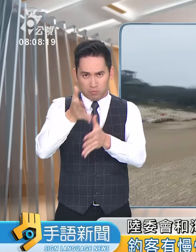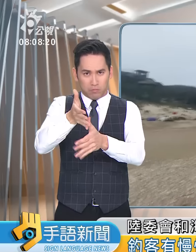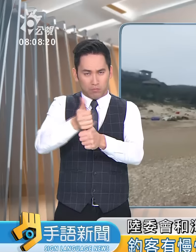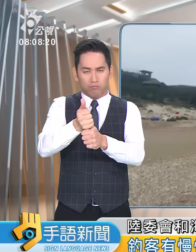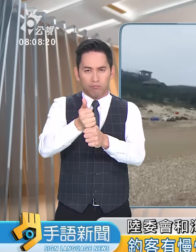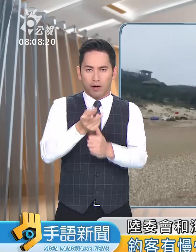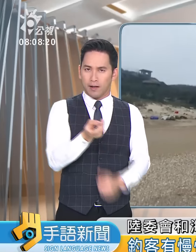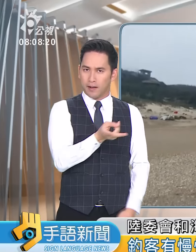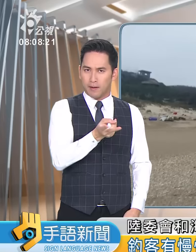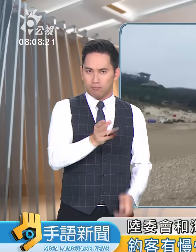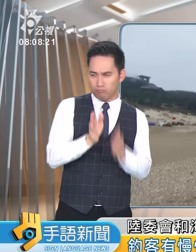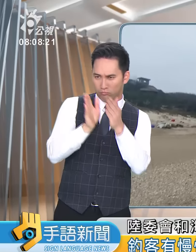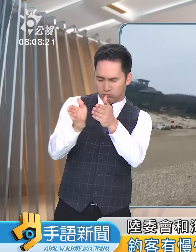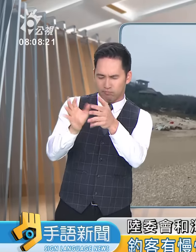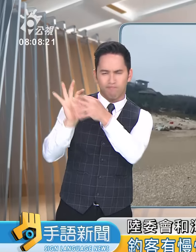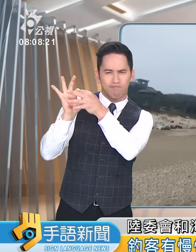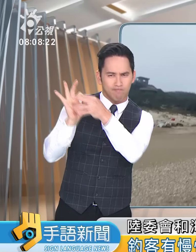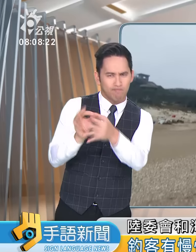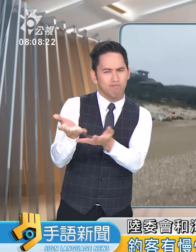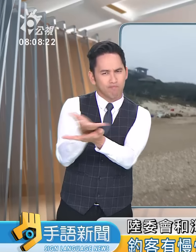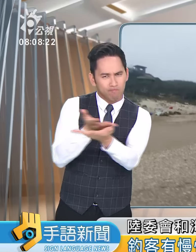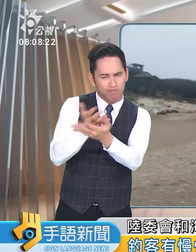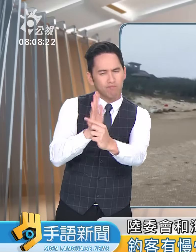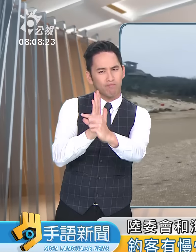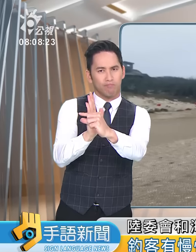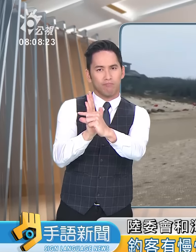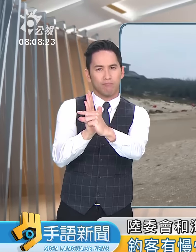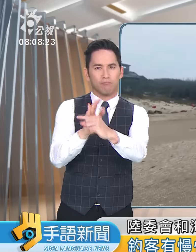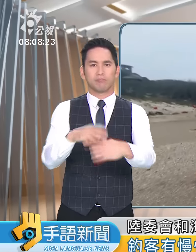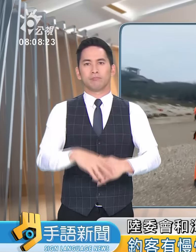署都表示还在持续沟通。